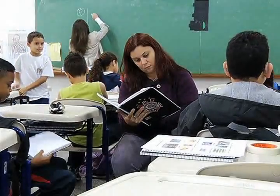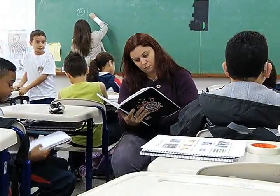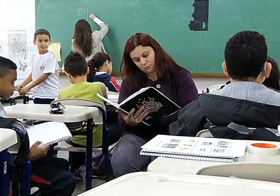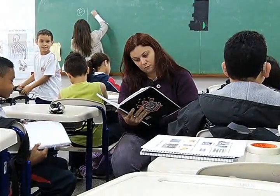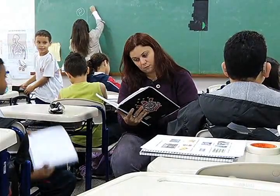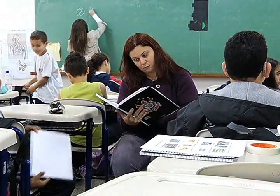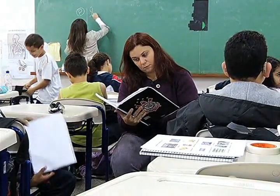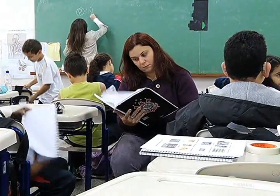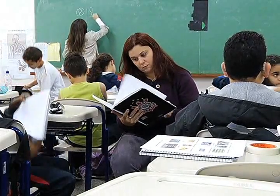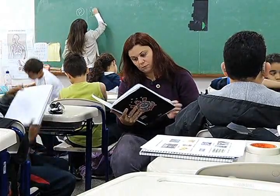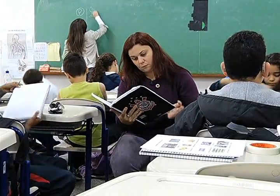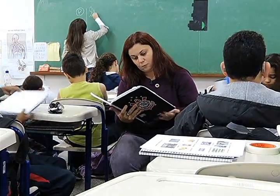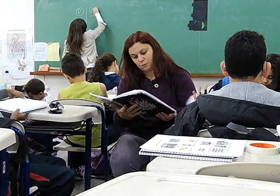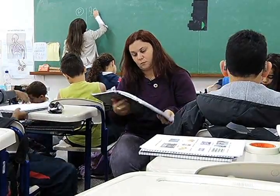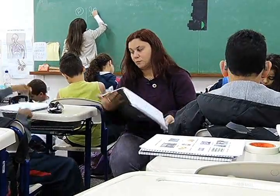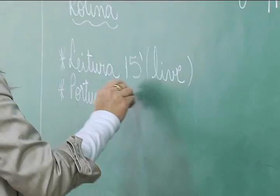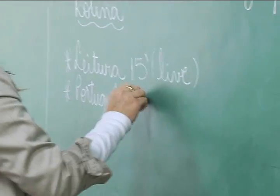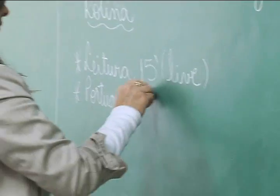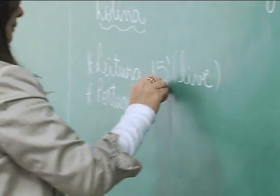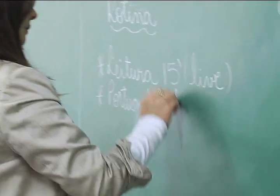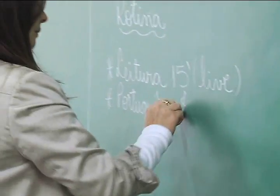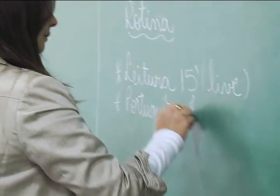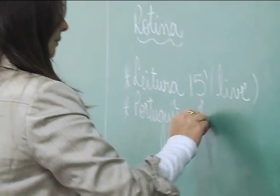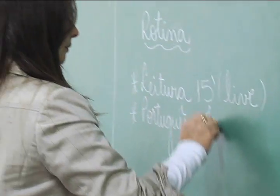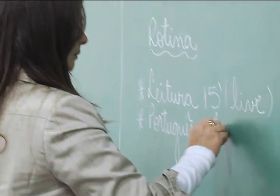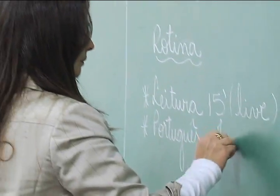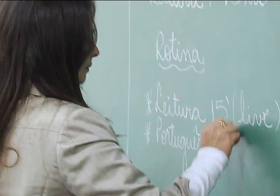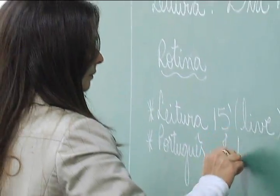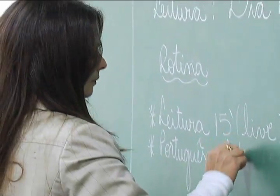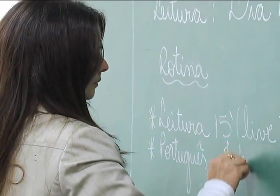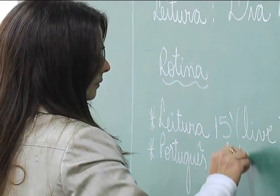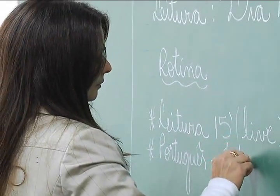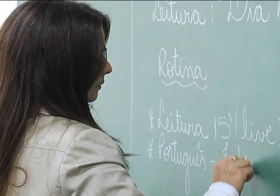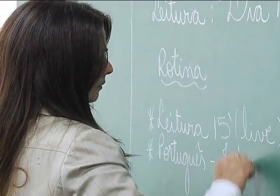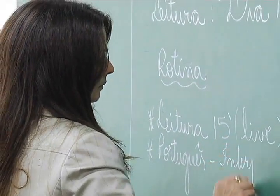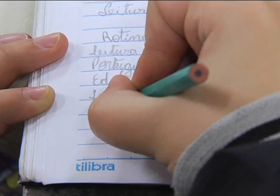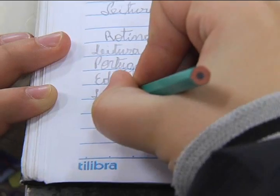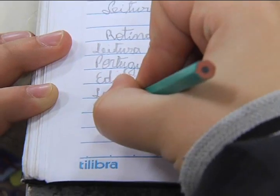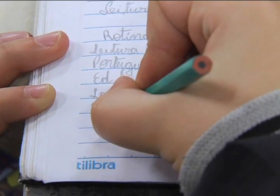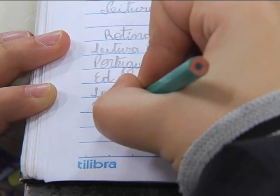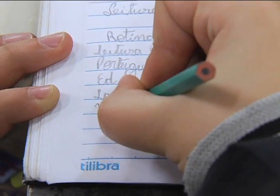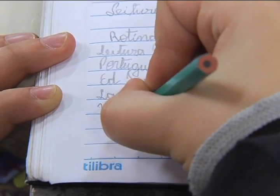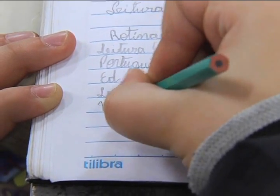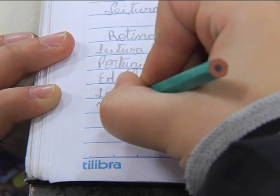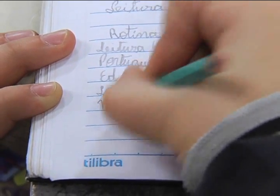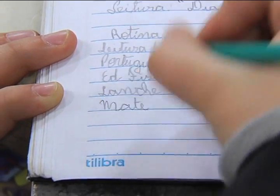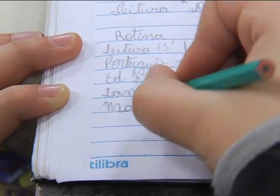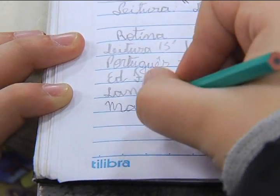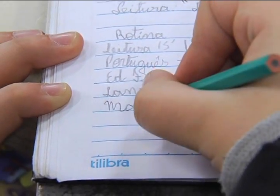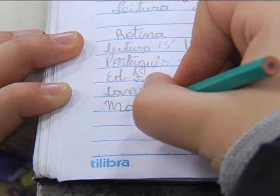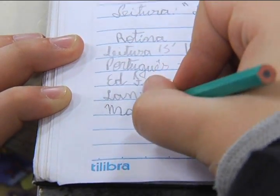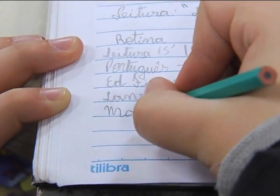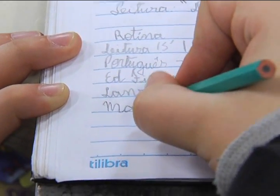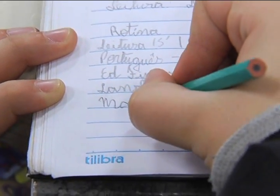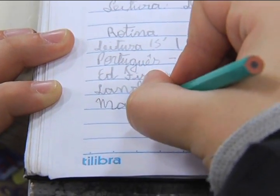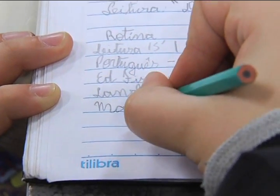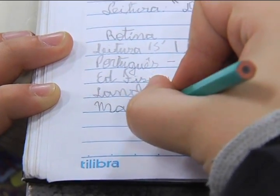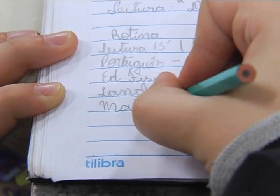Esta é uma aula de língua portuguesa para o 4º ano do ensino fundamental em uma escola de São Bernardo do Campo, no ABC Paulista.